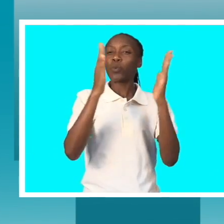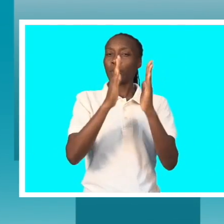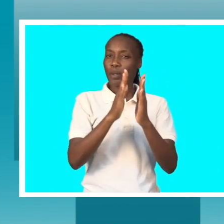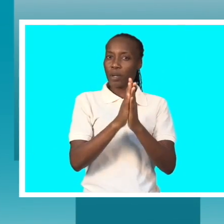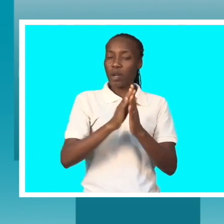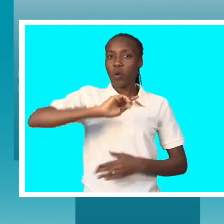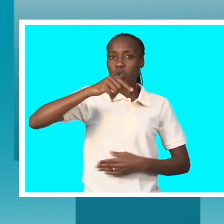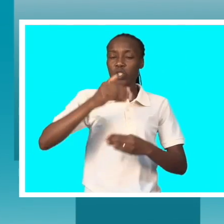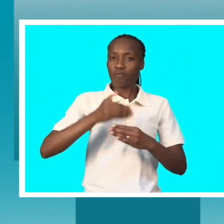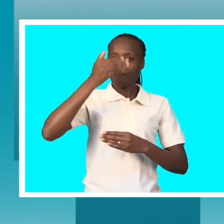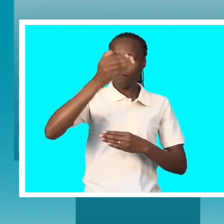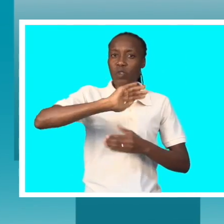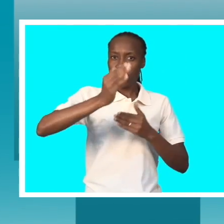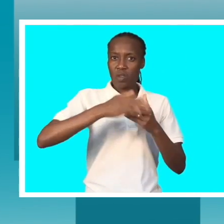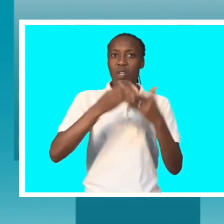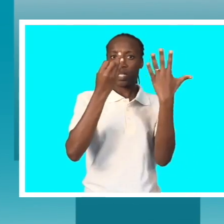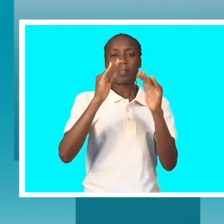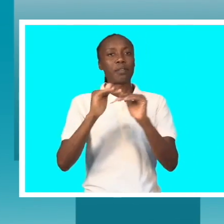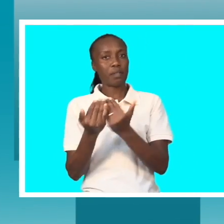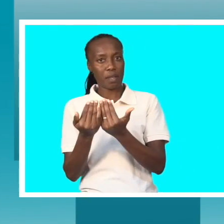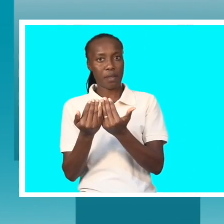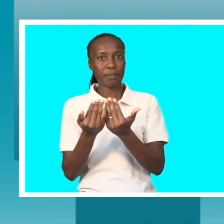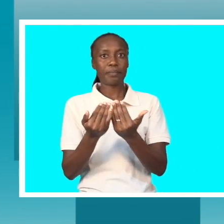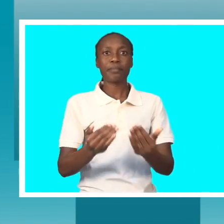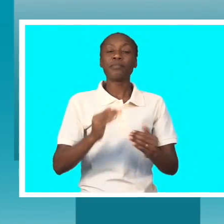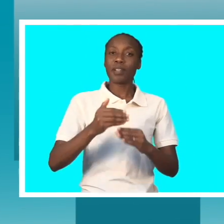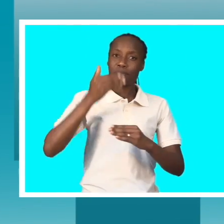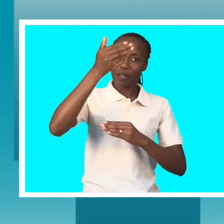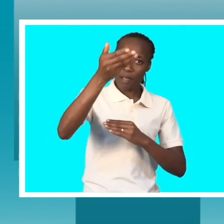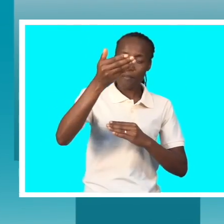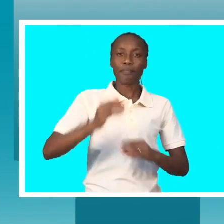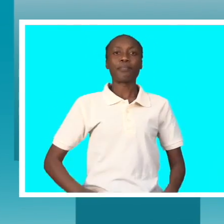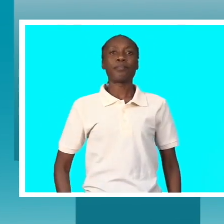nosso muito obrigado. Nós voltamos daqui a sete dias. Até lá. Tchau. Tchau.